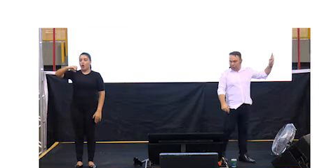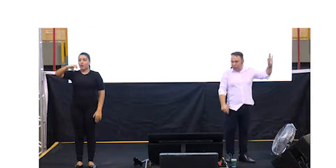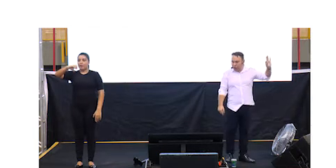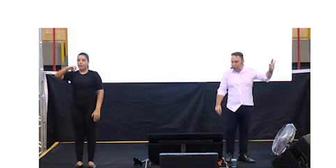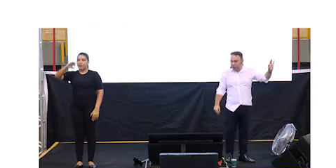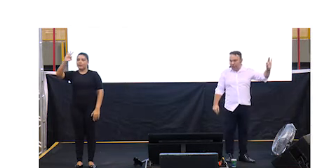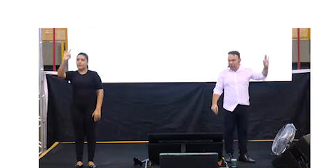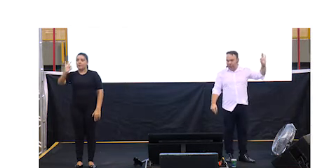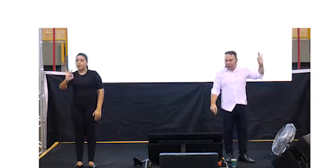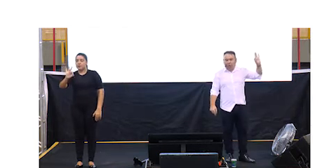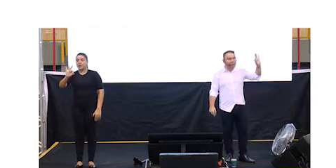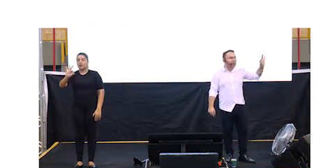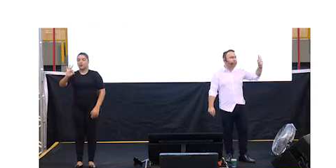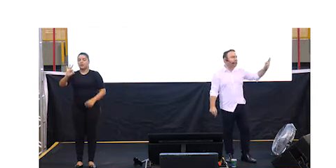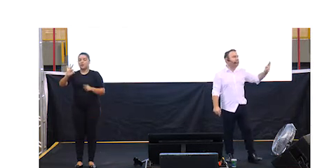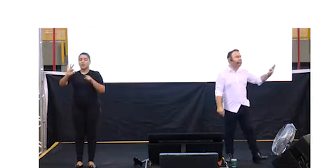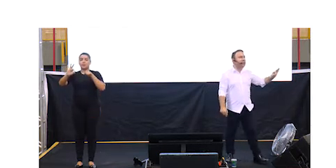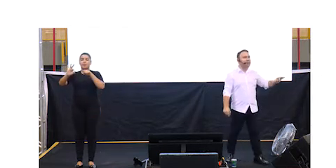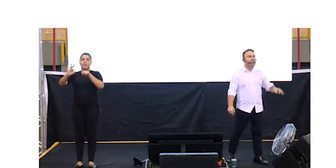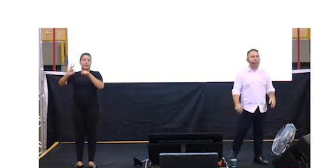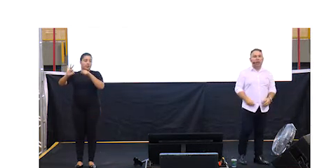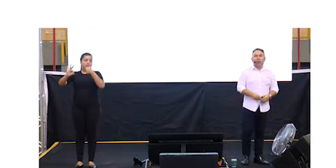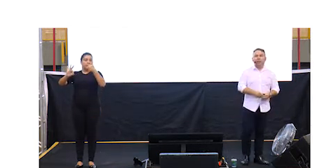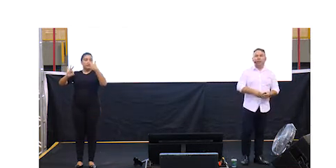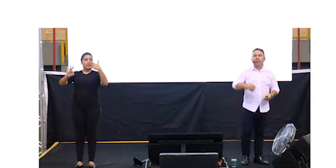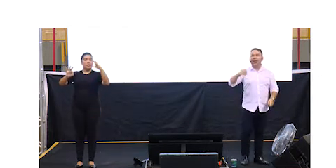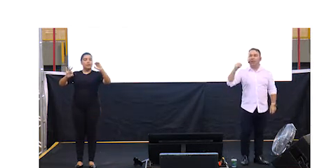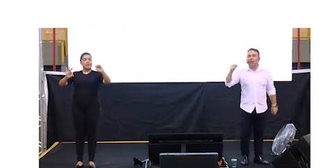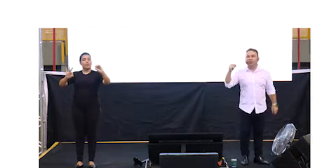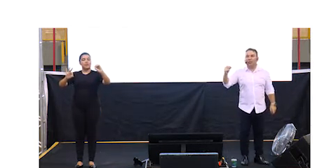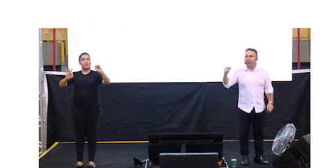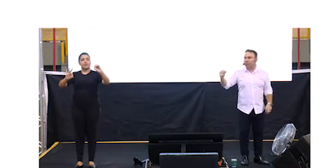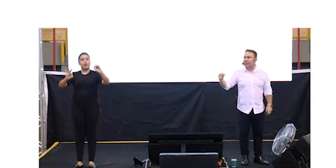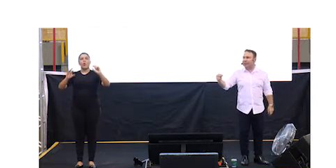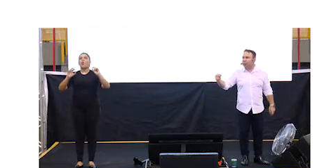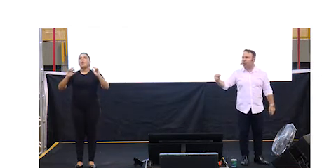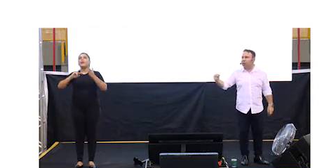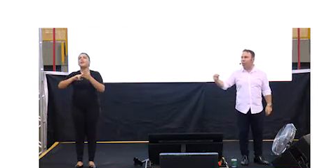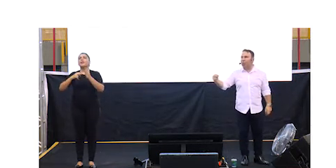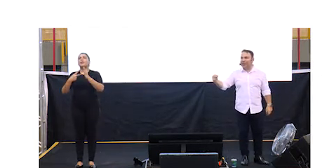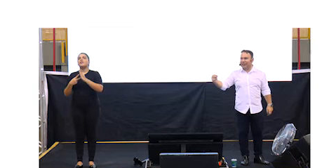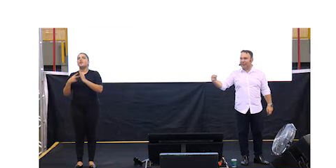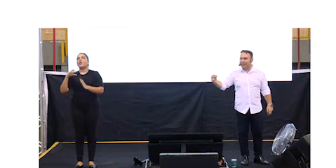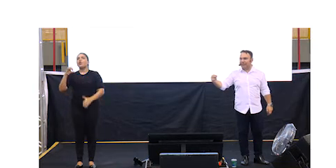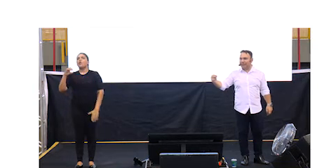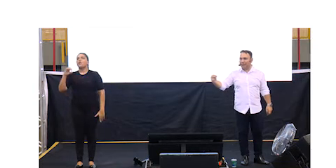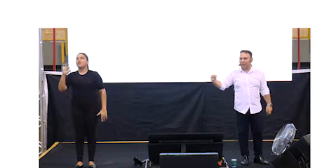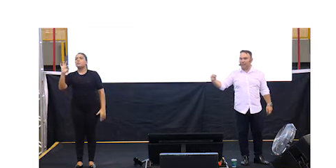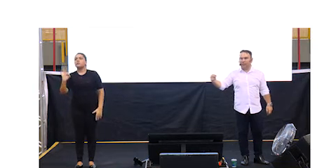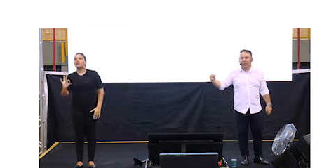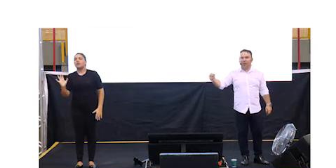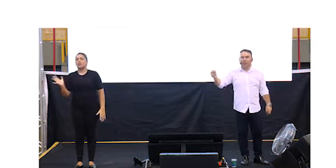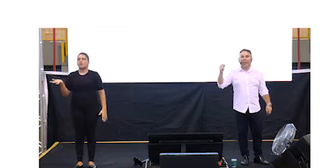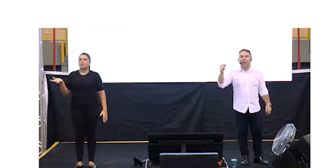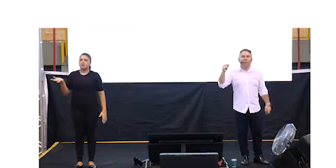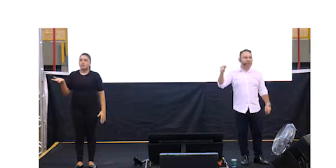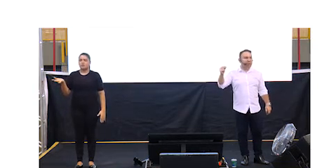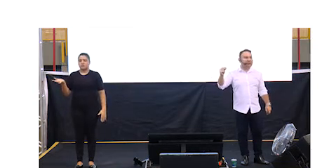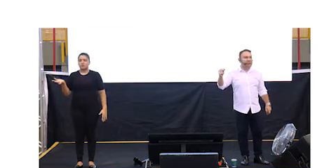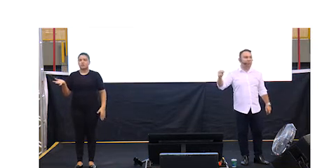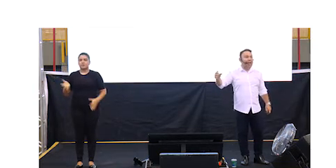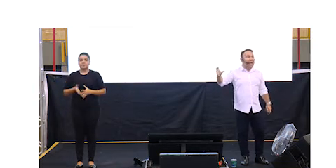90% de 120. Gente, o que é 90% de uma coisa? O que